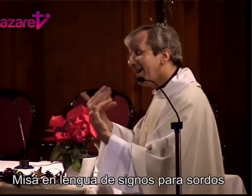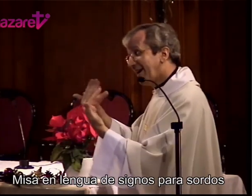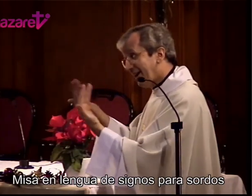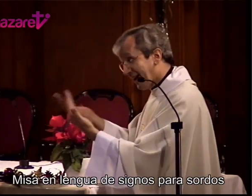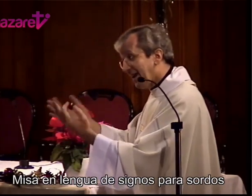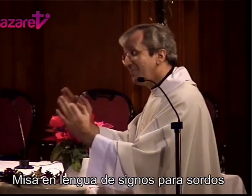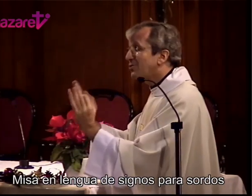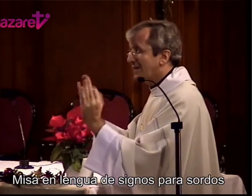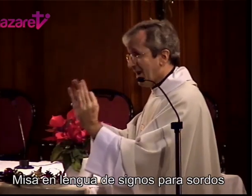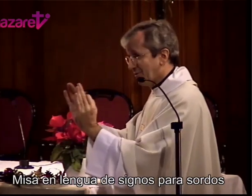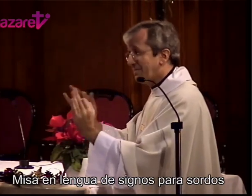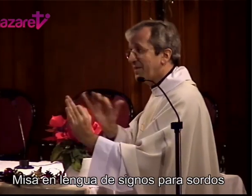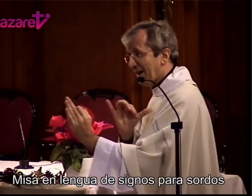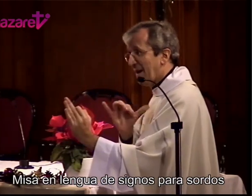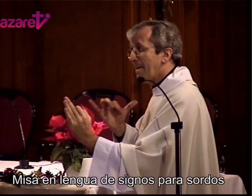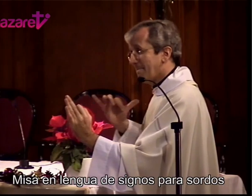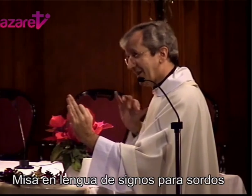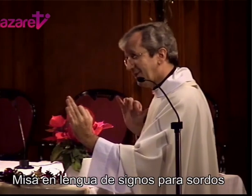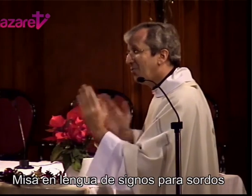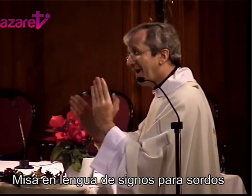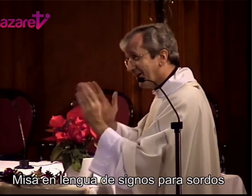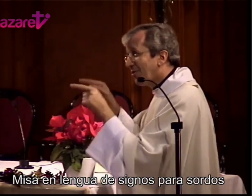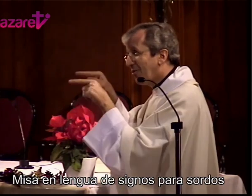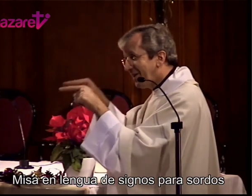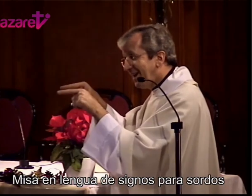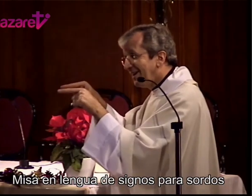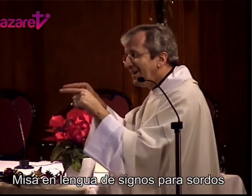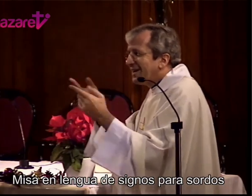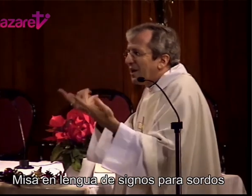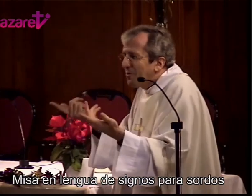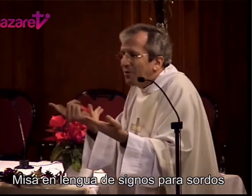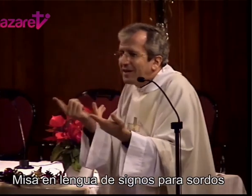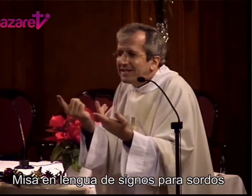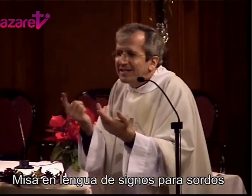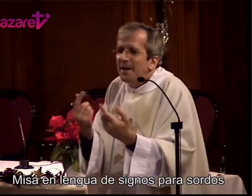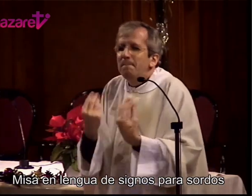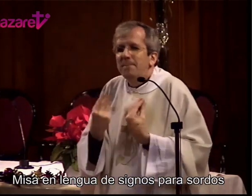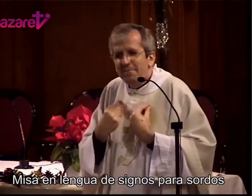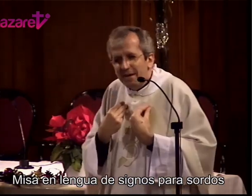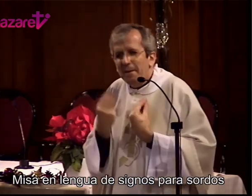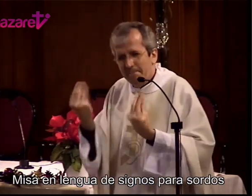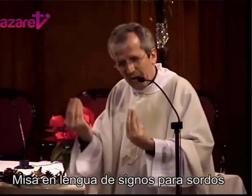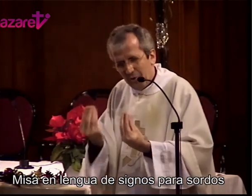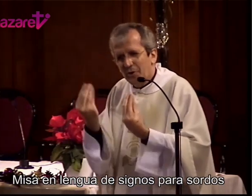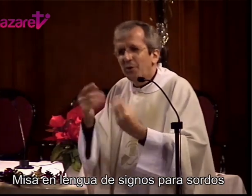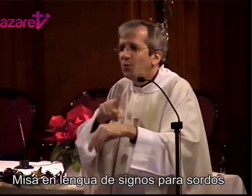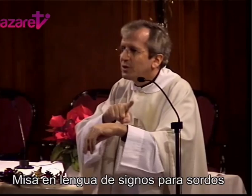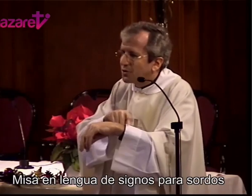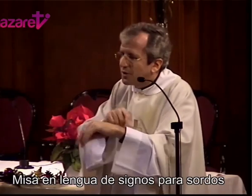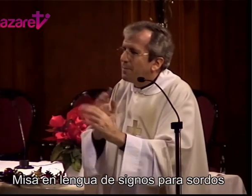le regalemos algo especial, particular, con Él, que a lo mejor es vivir mejor nuestro tiempo